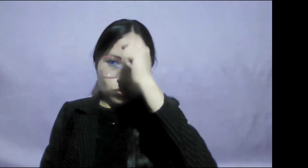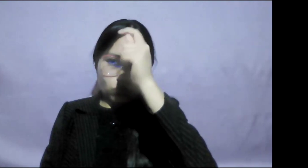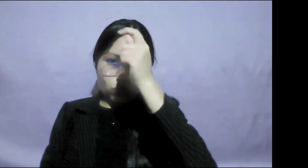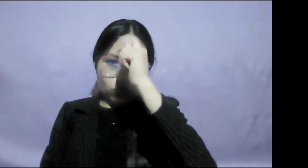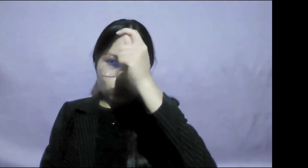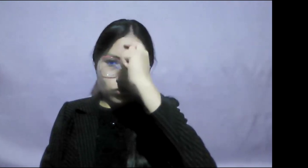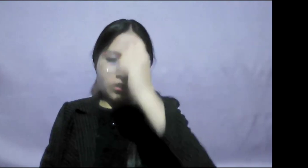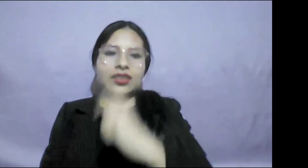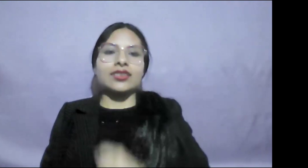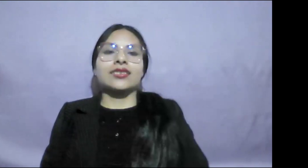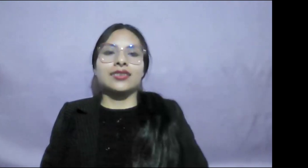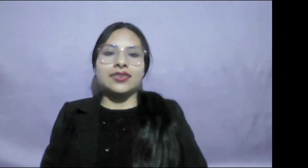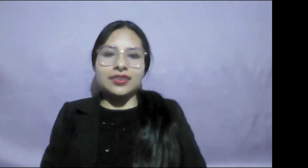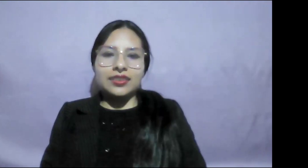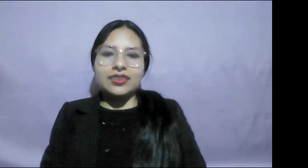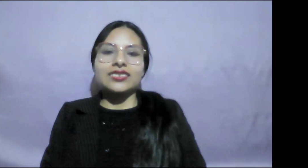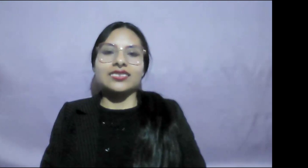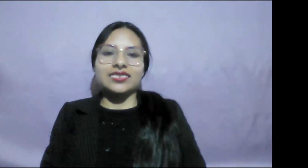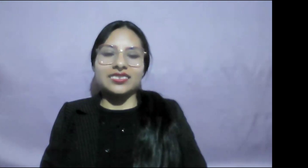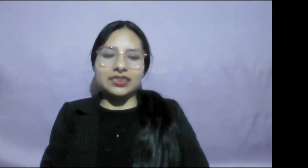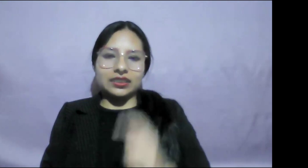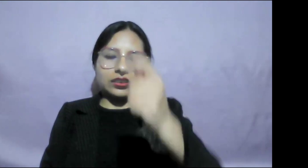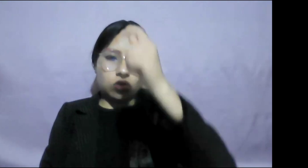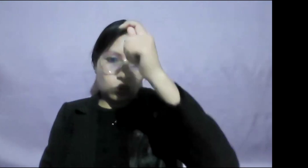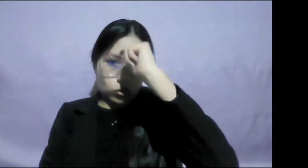Ahí está y damos